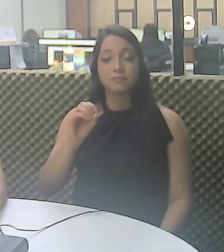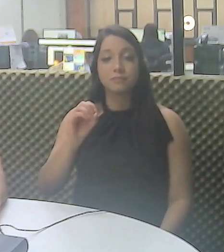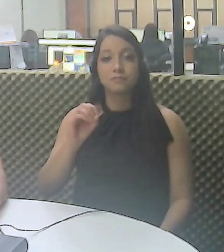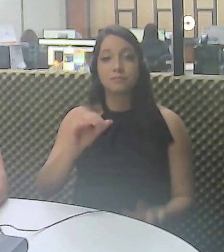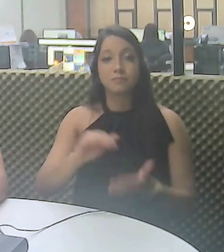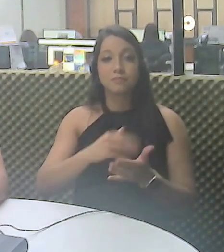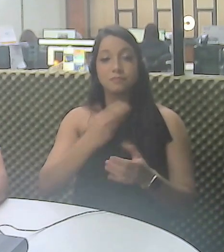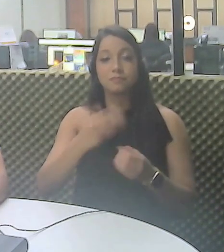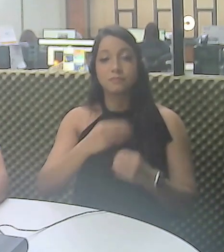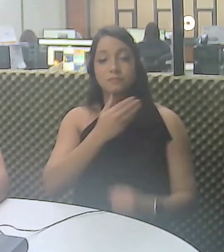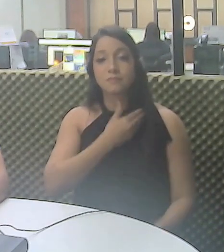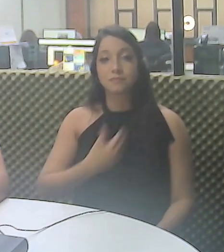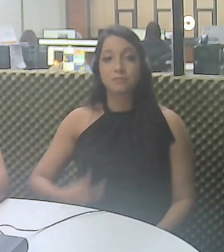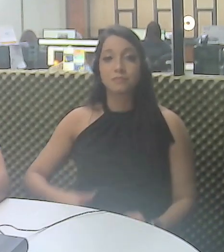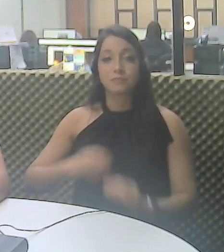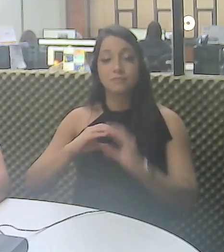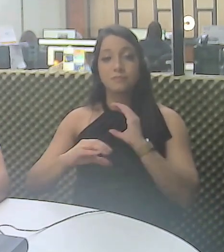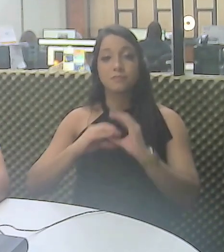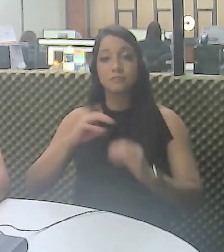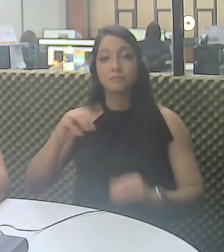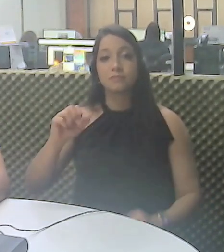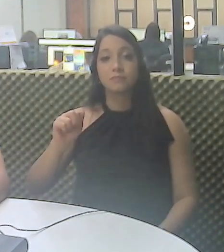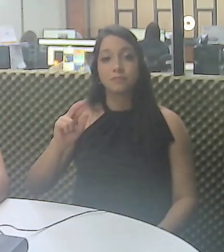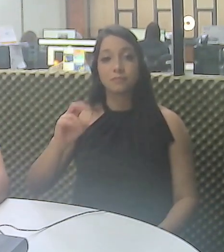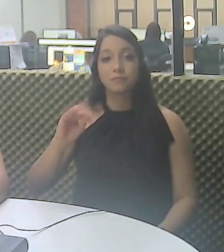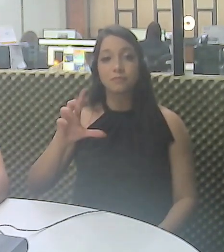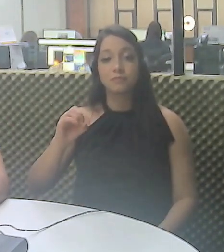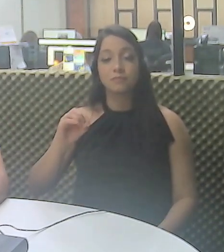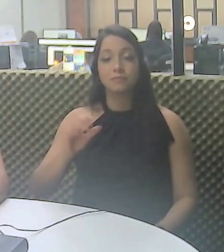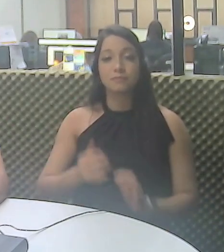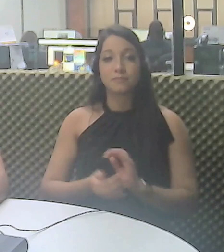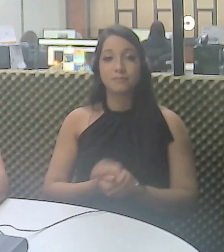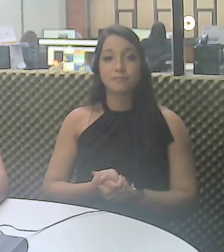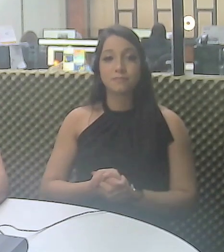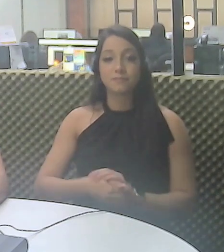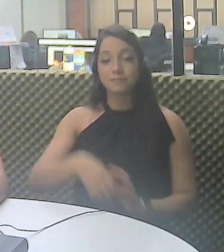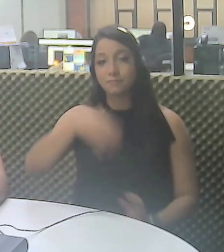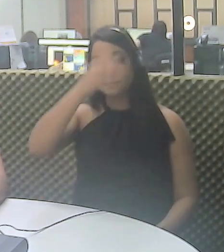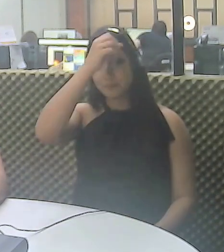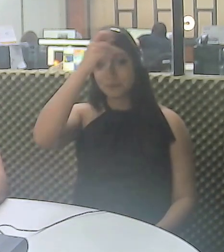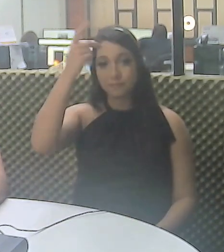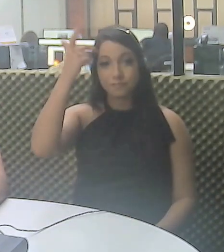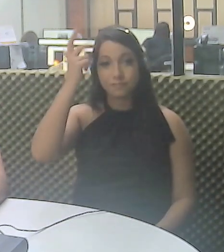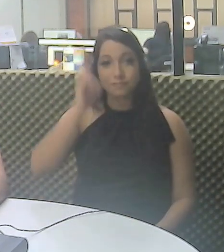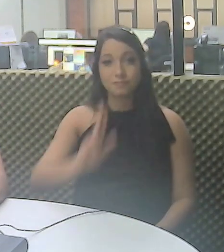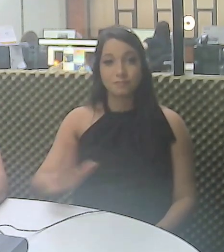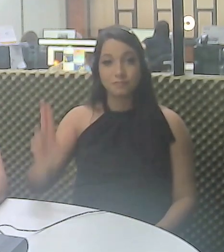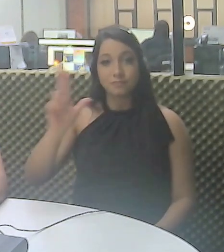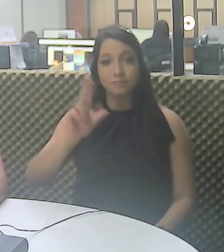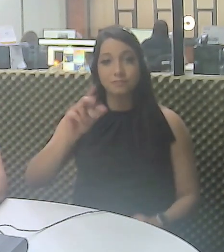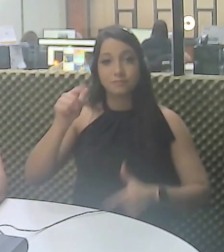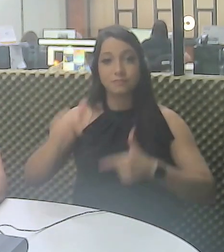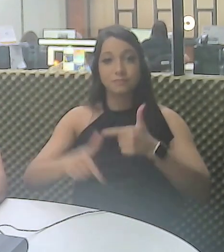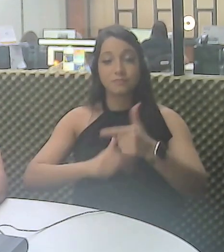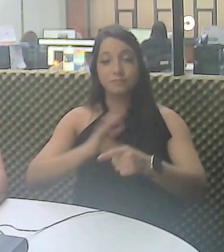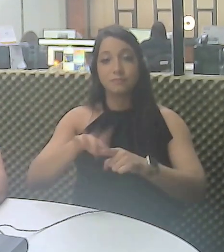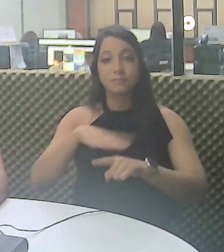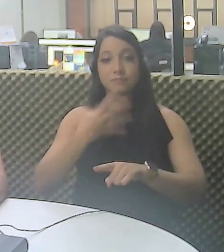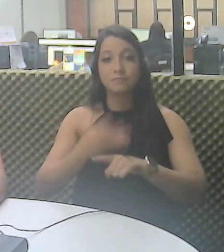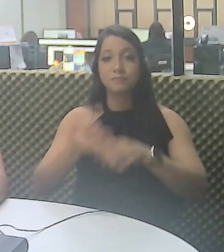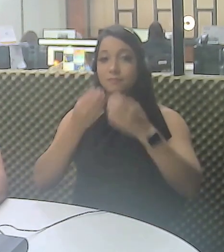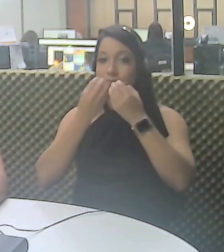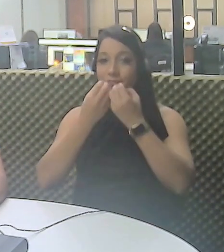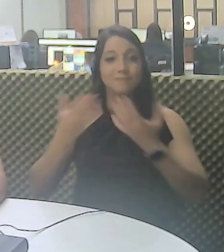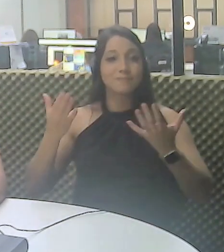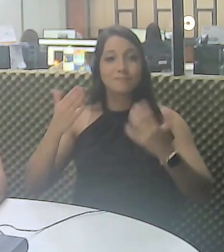Silva. Secretário Municipal de Governo e Comunicação, Marco Túlio de Castro Kahneman. Prefeitura de Uberlândia.